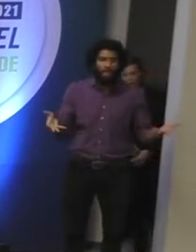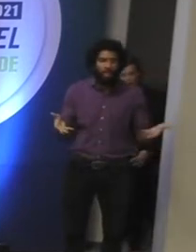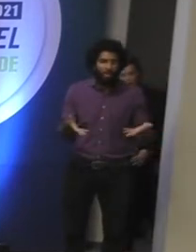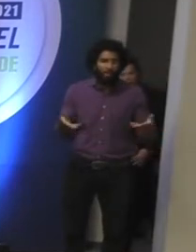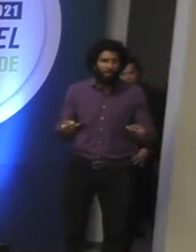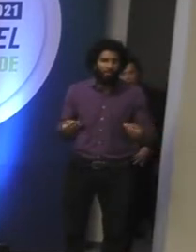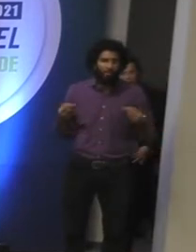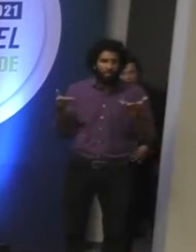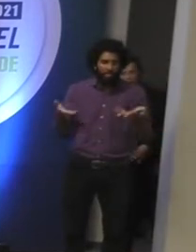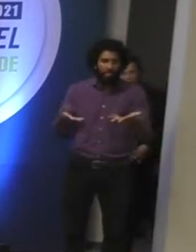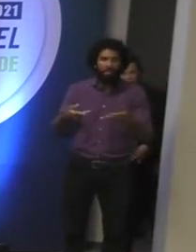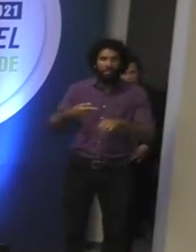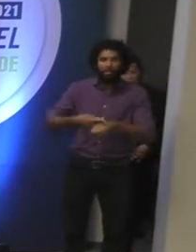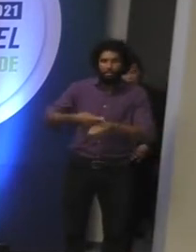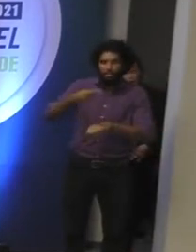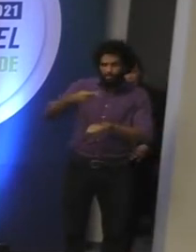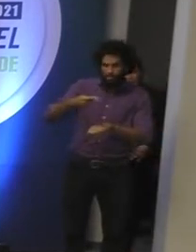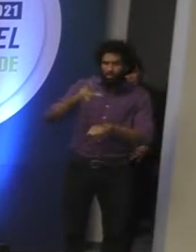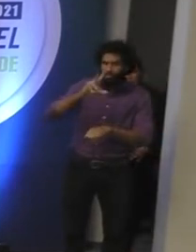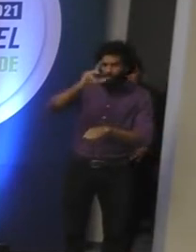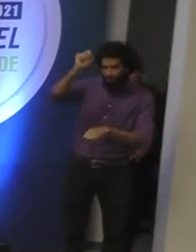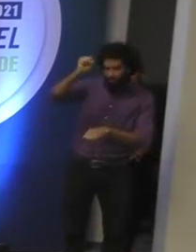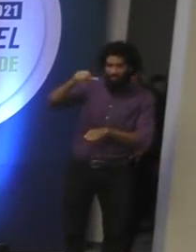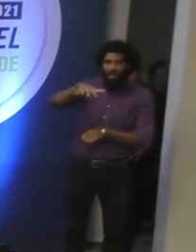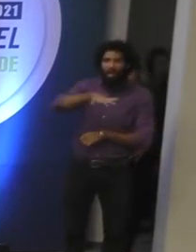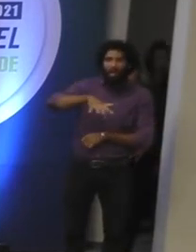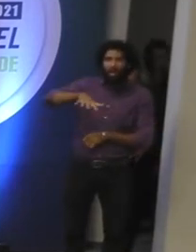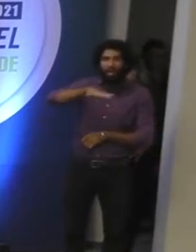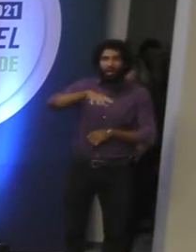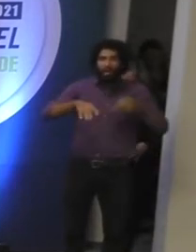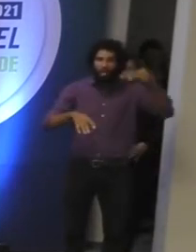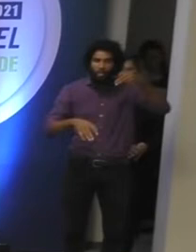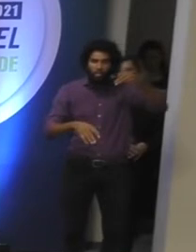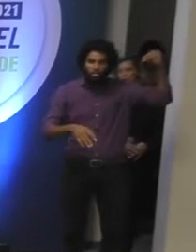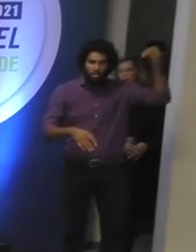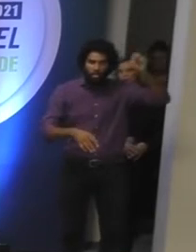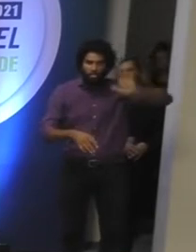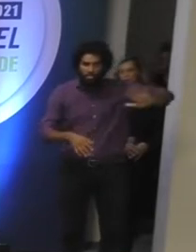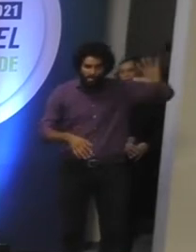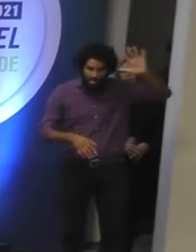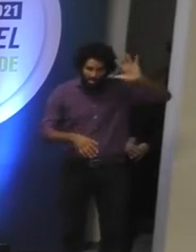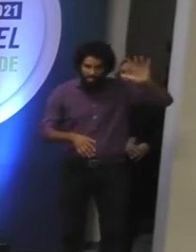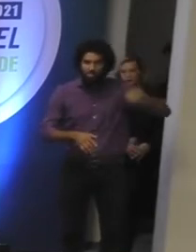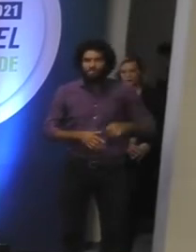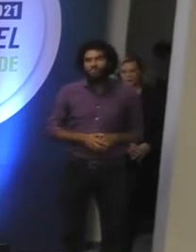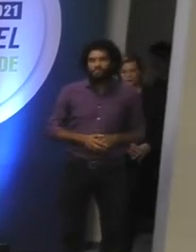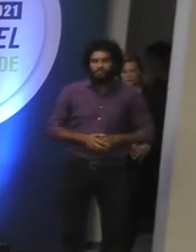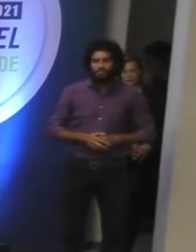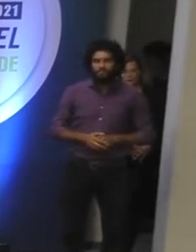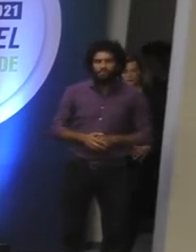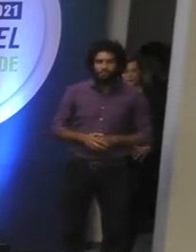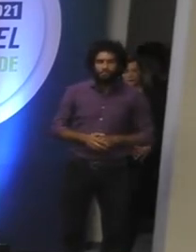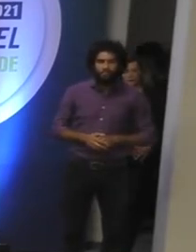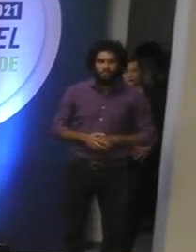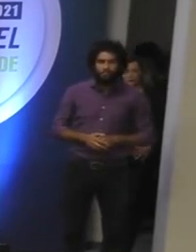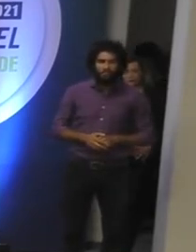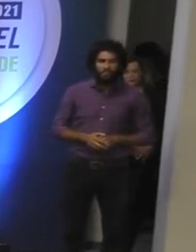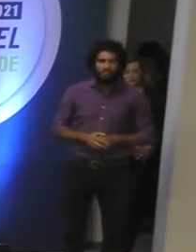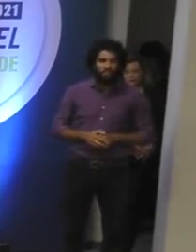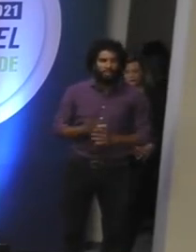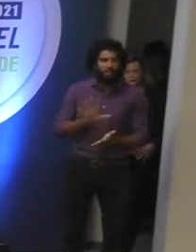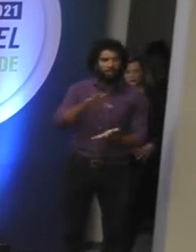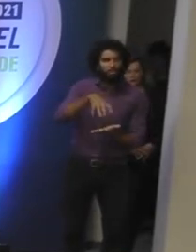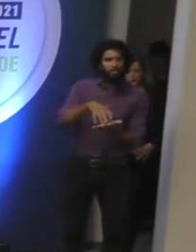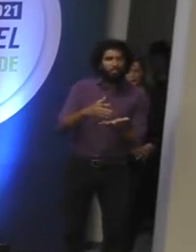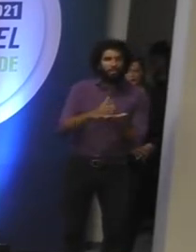entrega do prêmio para a vencedora da categoria Região Nordeste. Entre as concessionárias que concorrem nesta categoria,